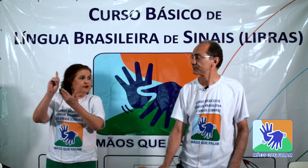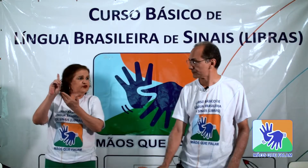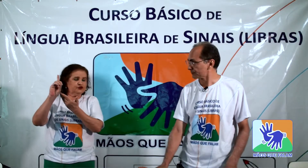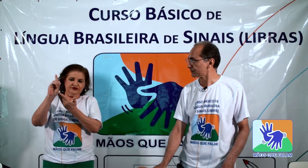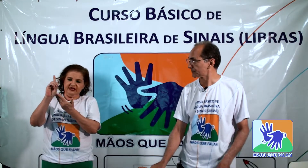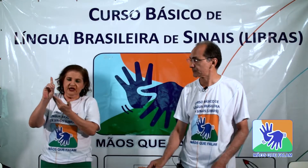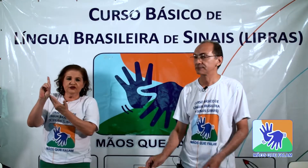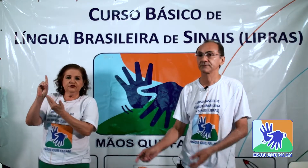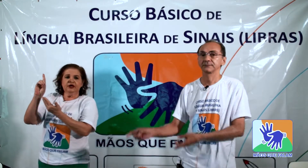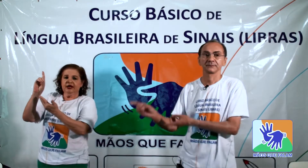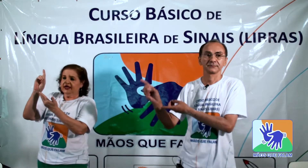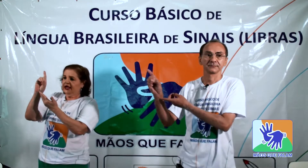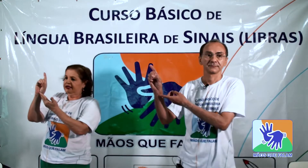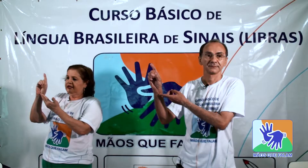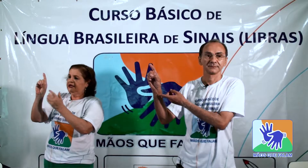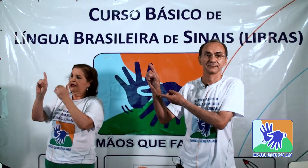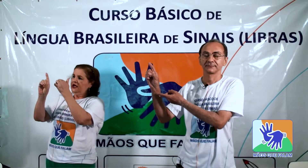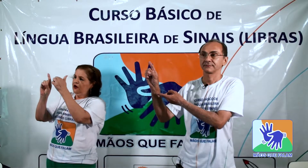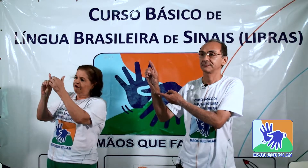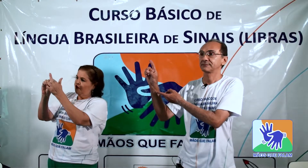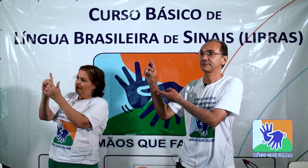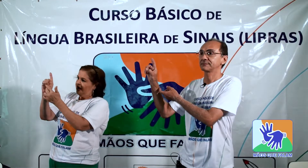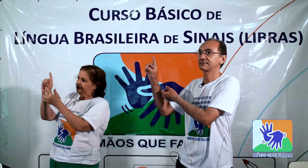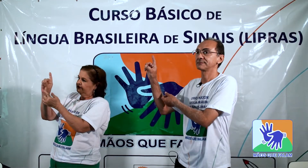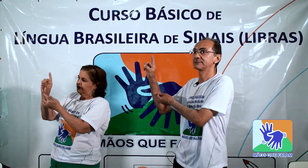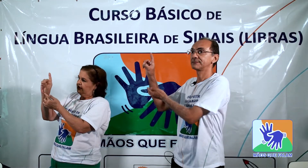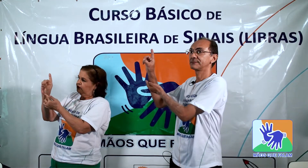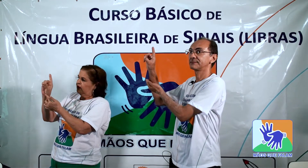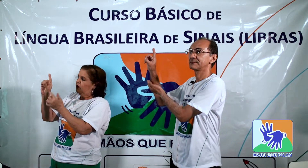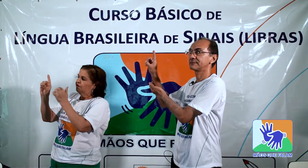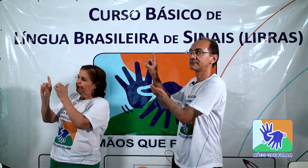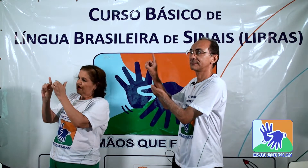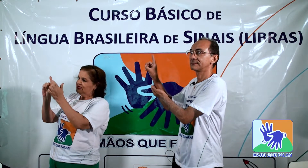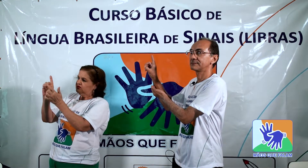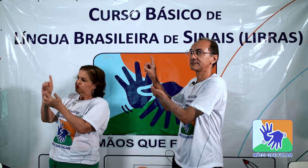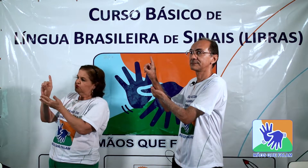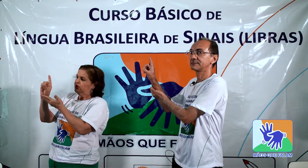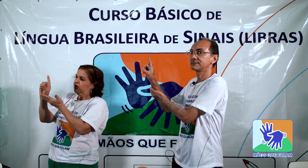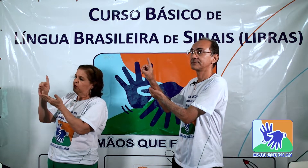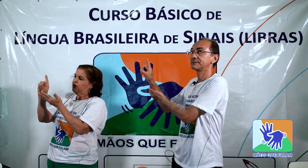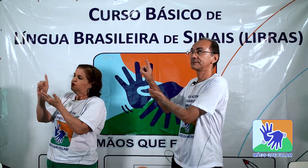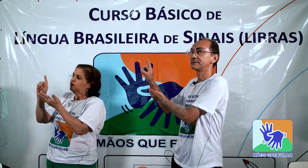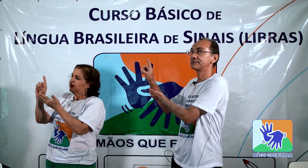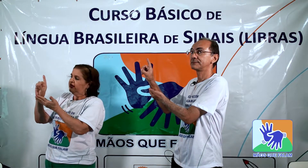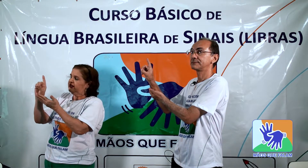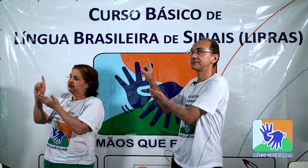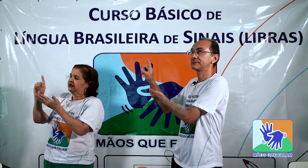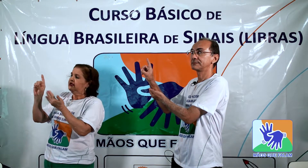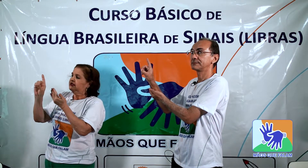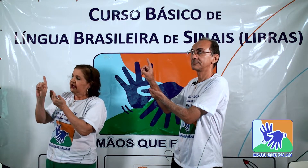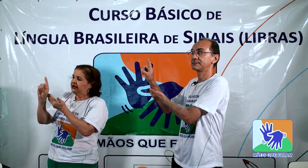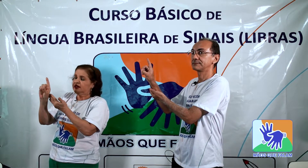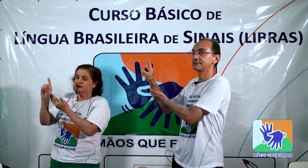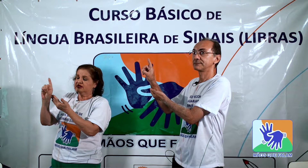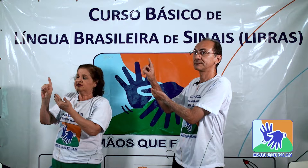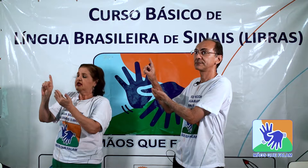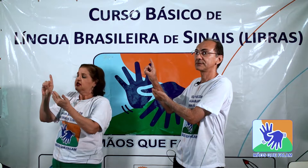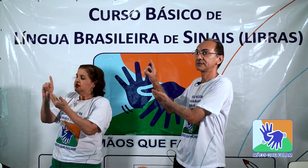professor Sérgio, que aqui é o formato de uma configuração de mão e de uma letra da Libras.